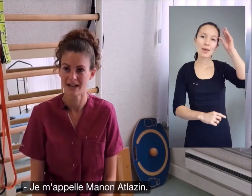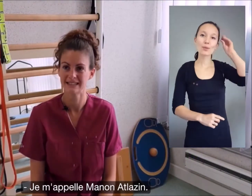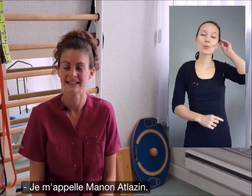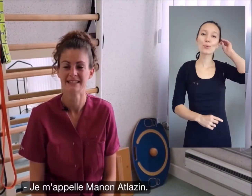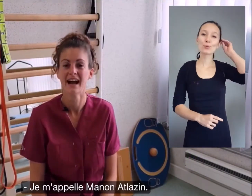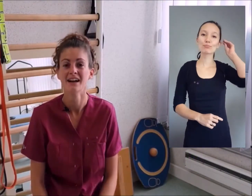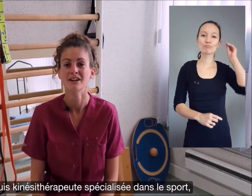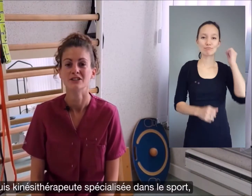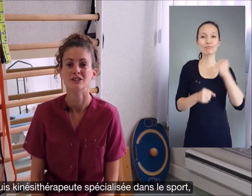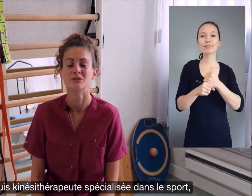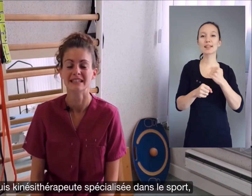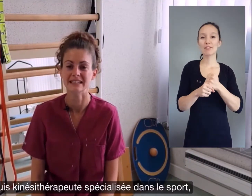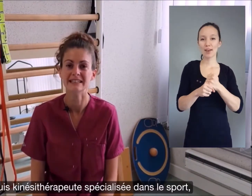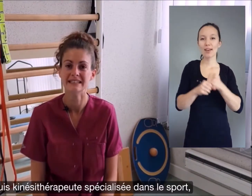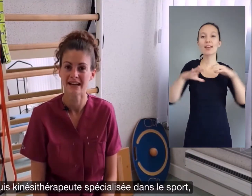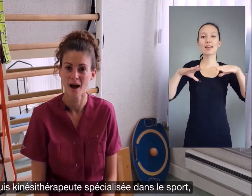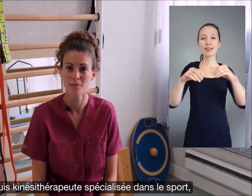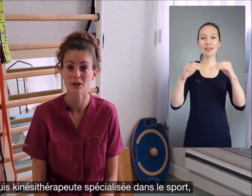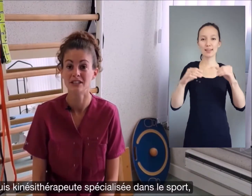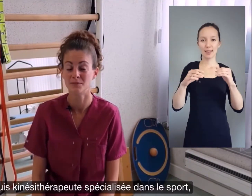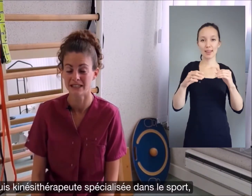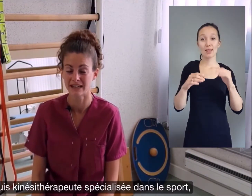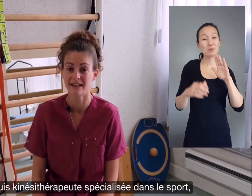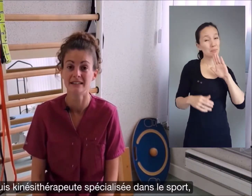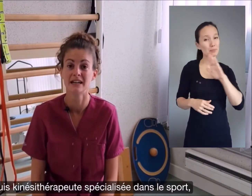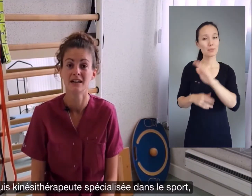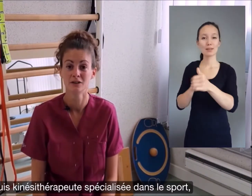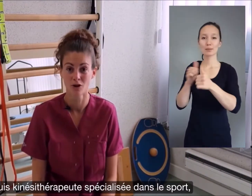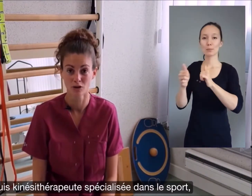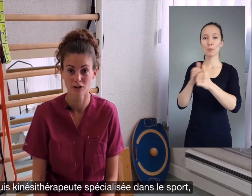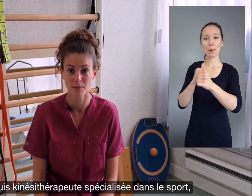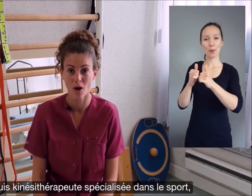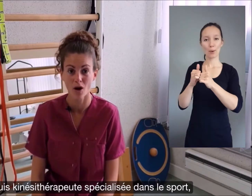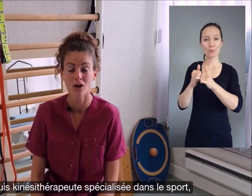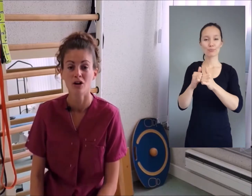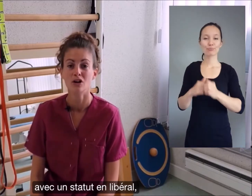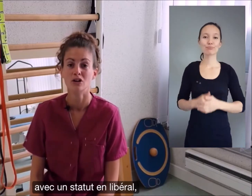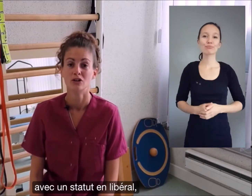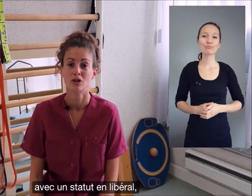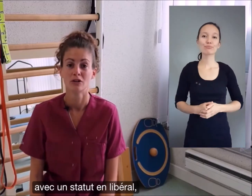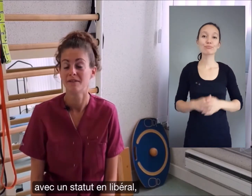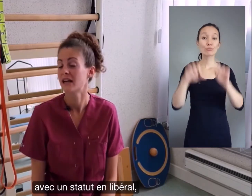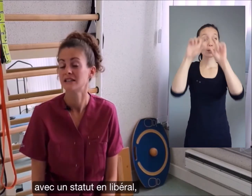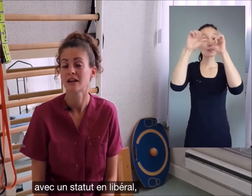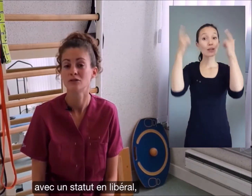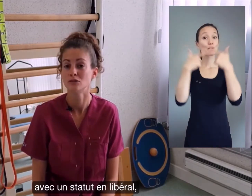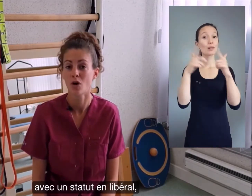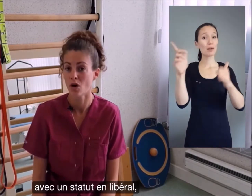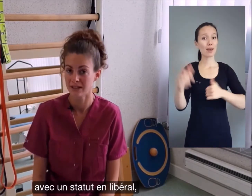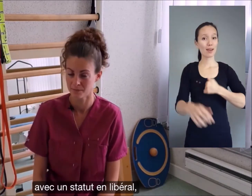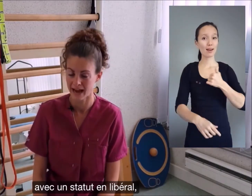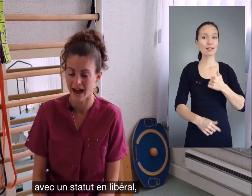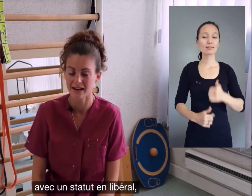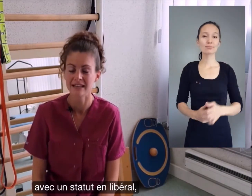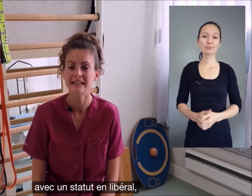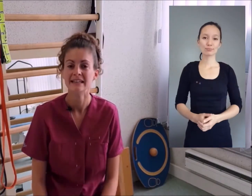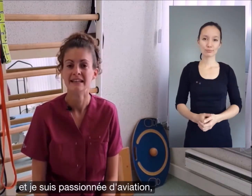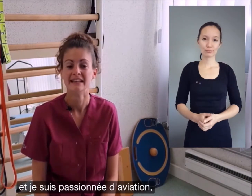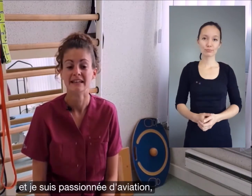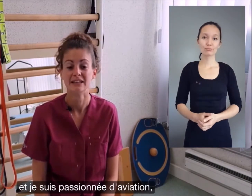Manoa Paza, je suis kinésithérapeute spécialisée dans le sport avec un statut en libéral